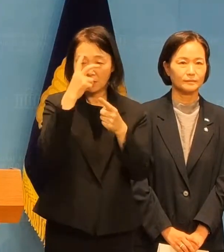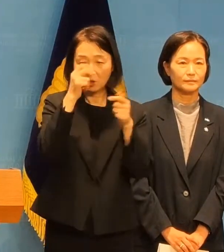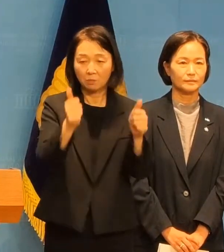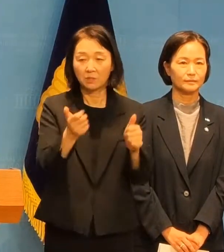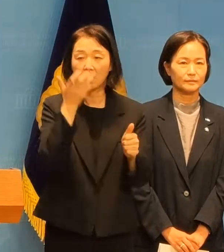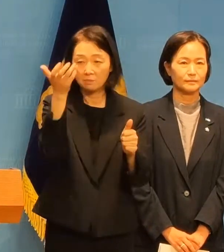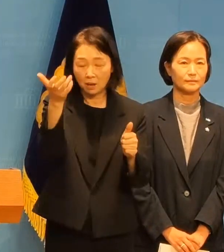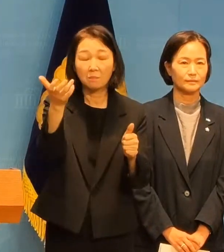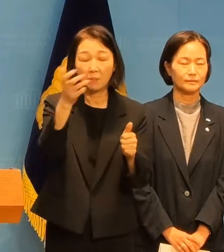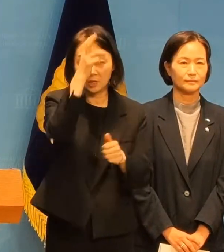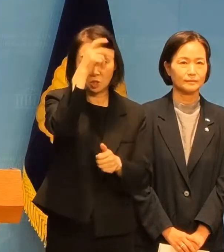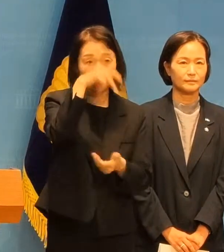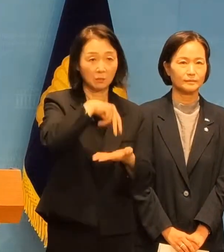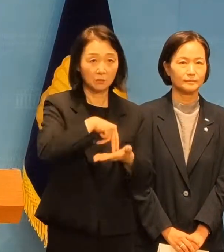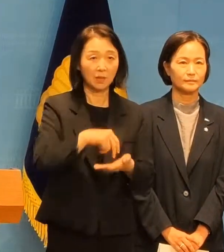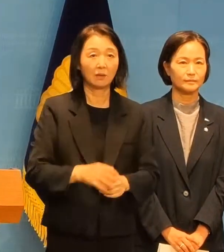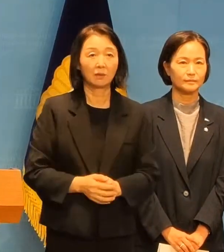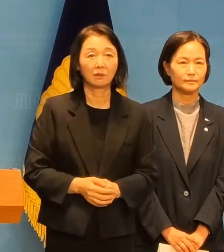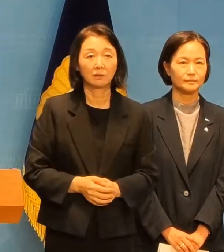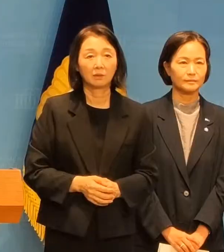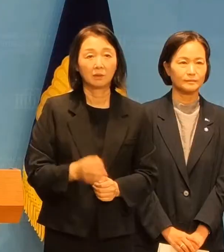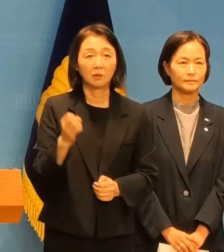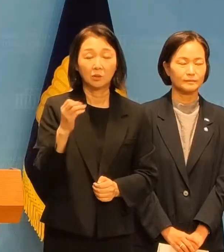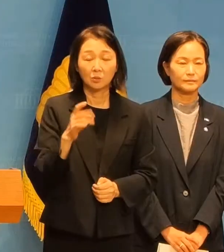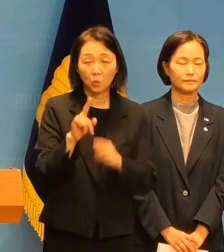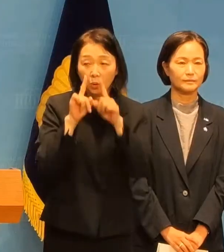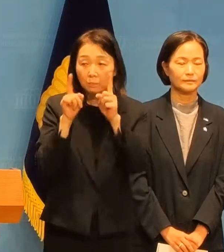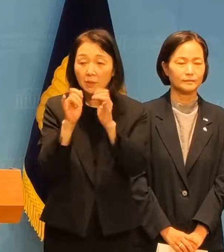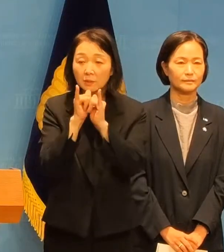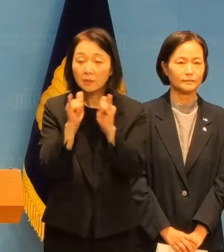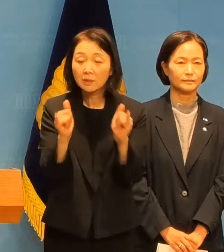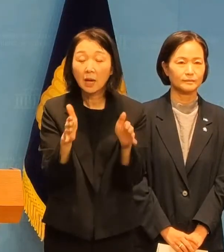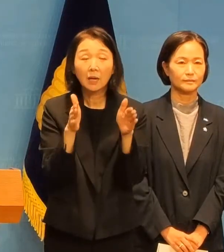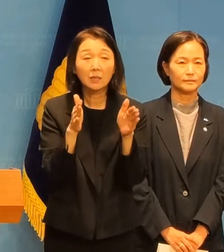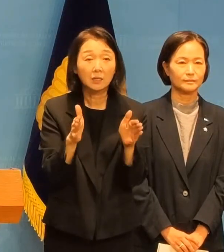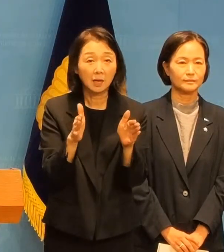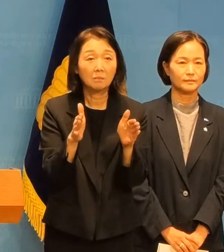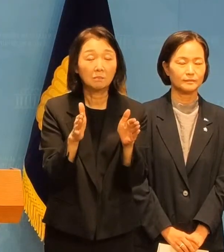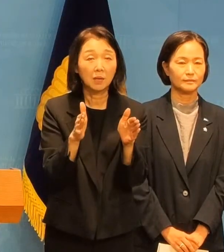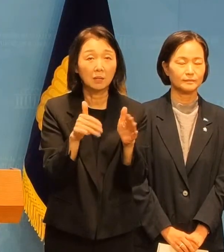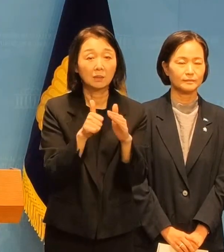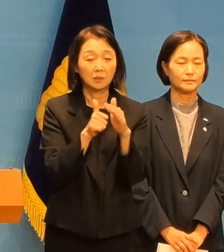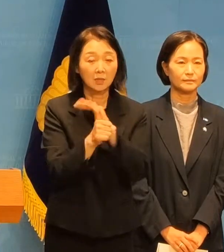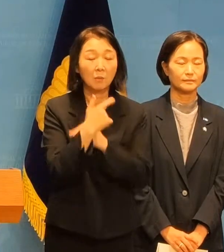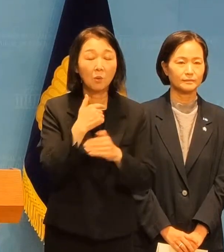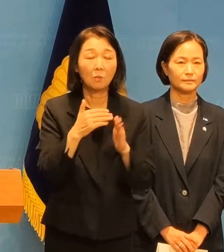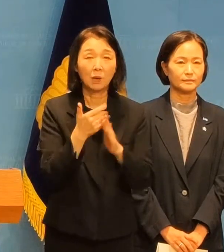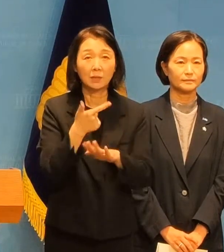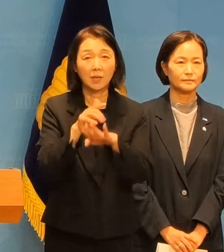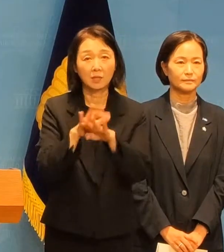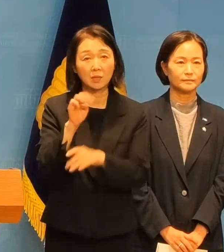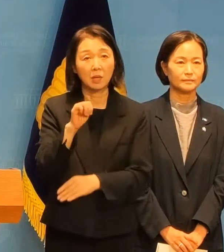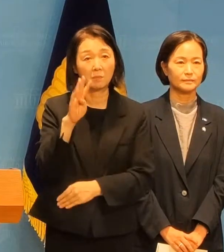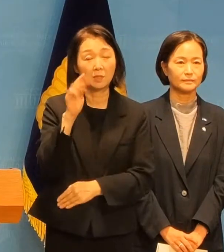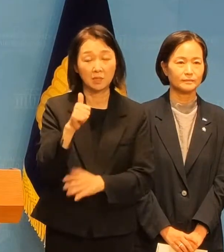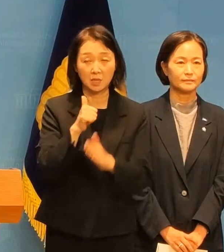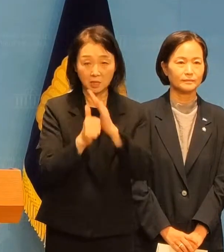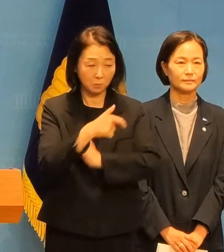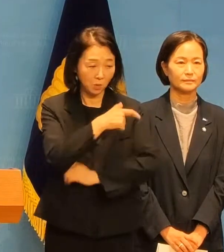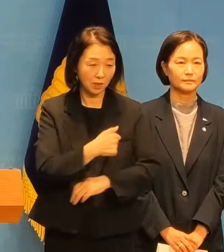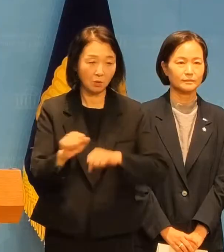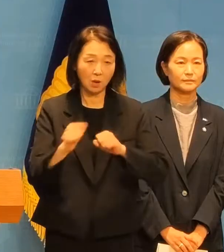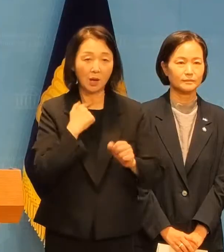것이다라는 것이 경찰의 입장입니다. 그리고 피의자의 기간은 대표로 있었던 대전 MBC 대표이사로